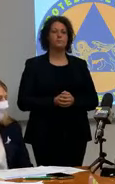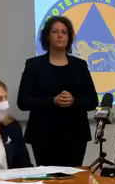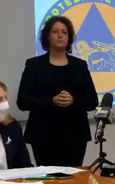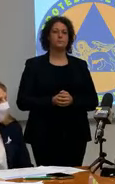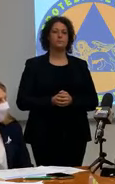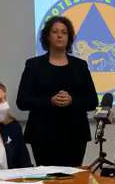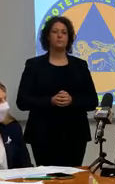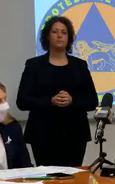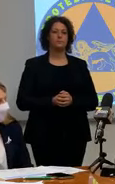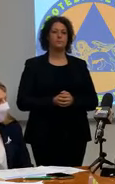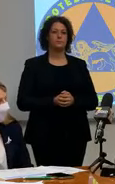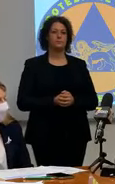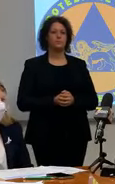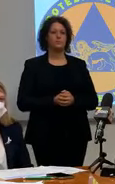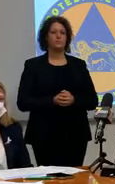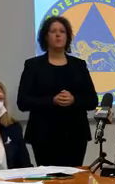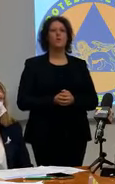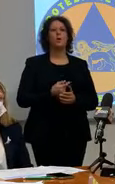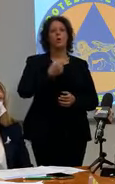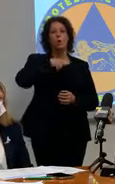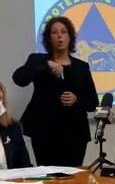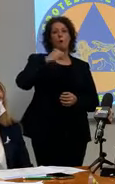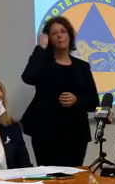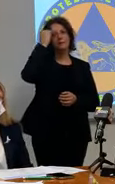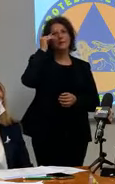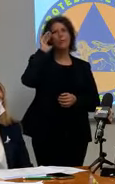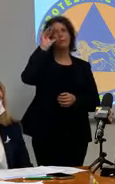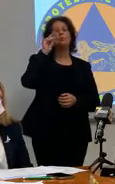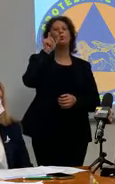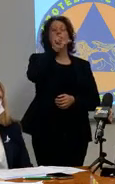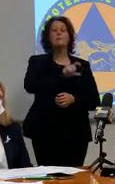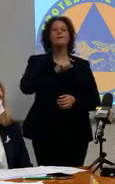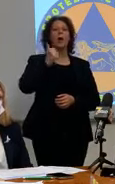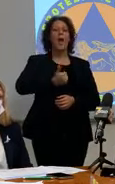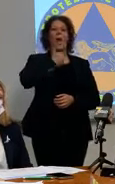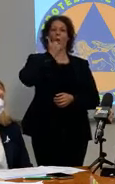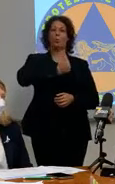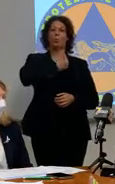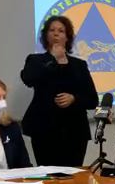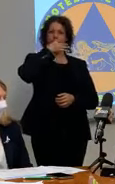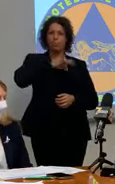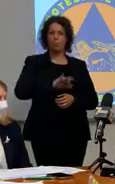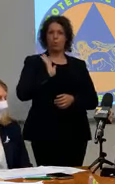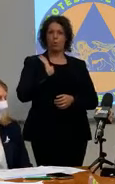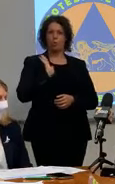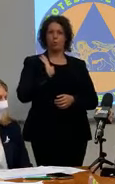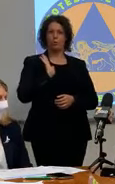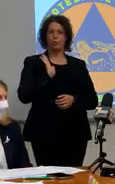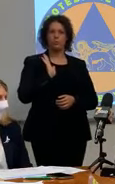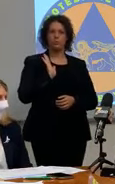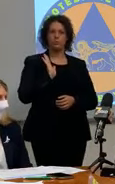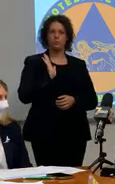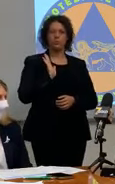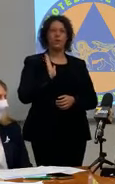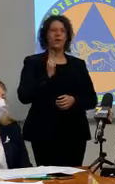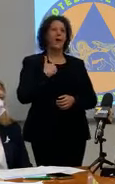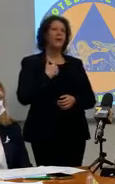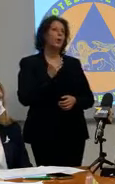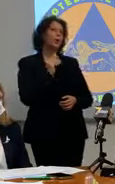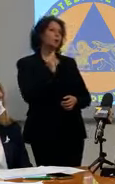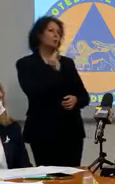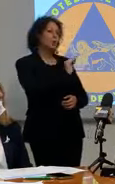Siccome stiamo pensando anche all'autosomministrazione del test, io chiederei al Presidente